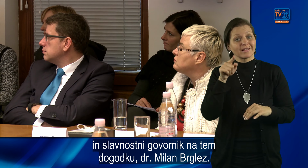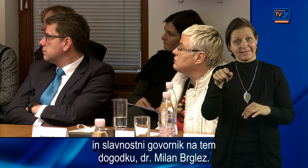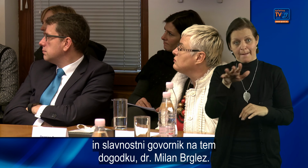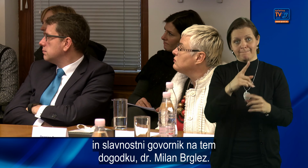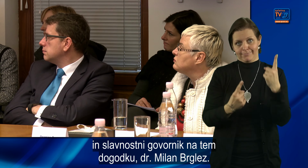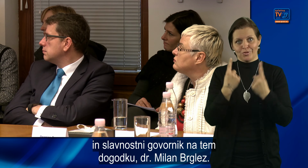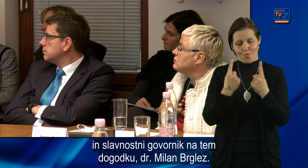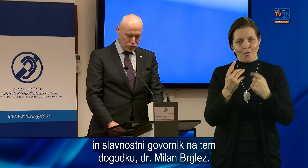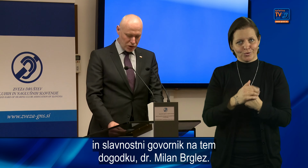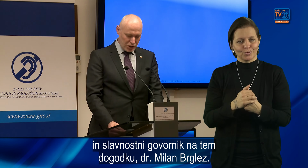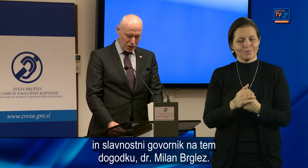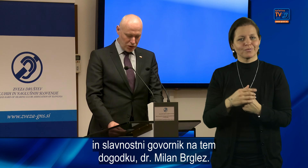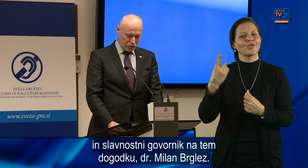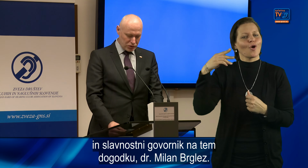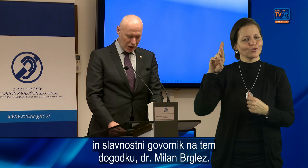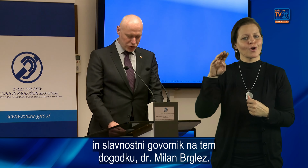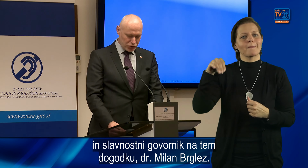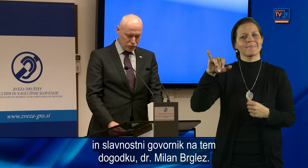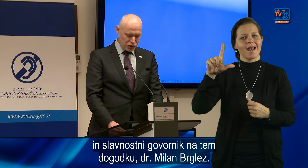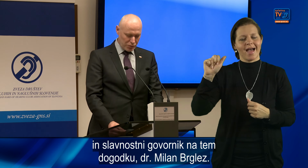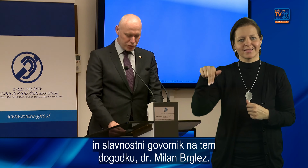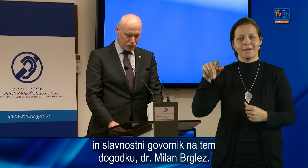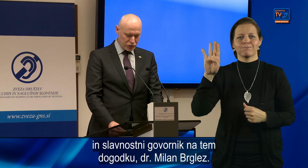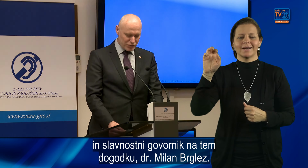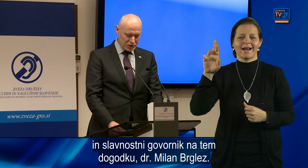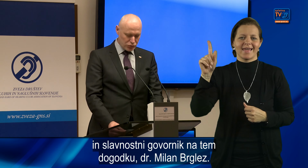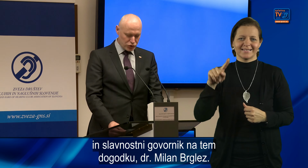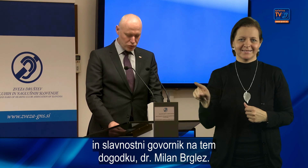govornik na tem dogodku dr. Milan Brglez.